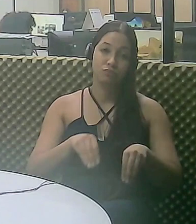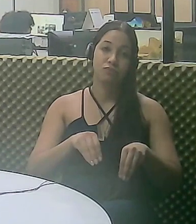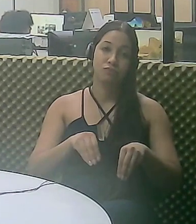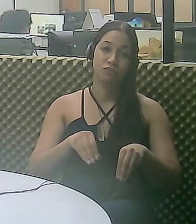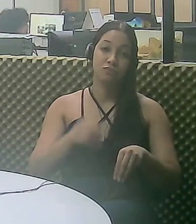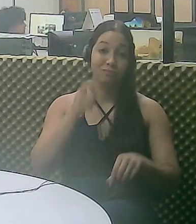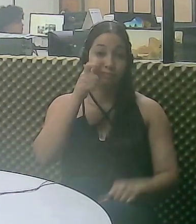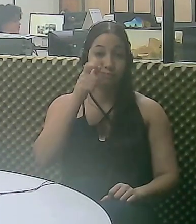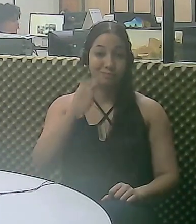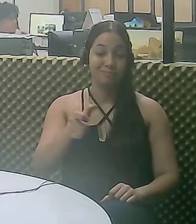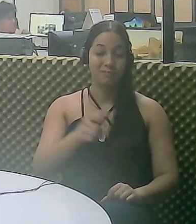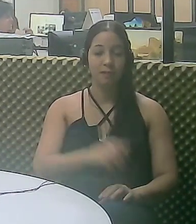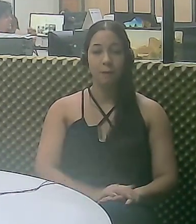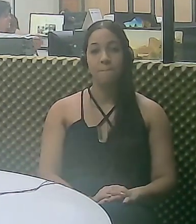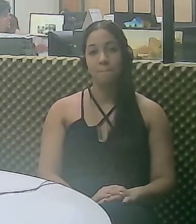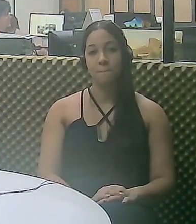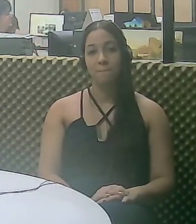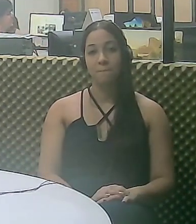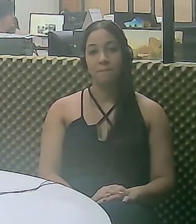aos interessados.